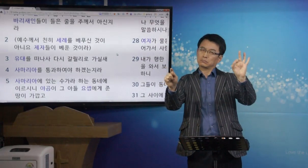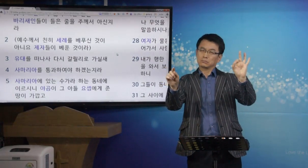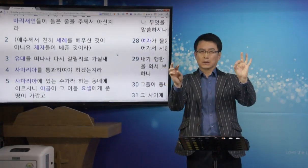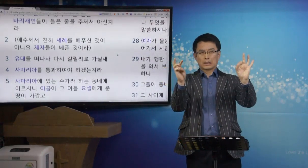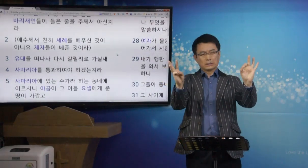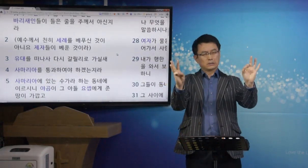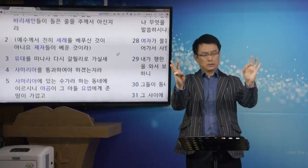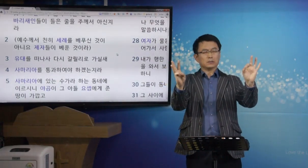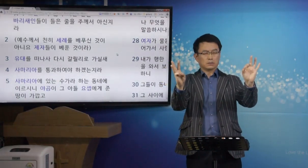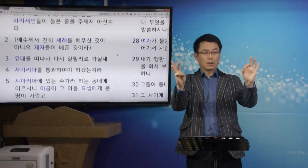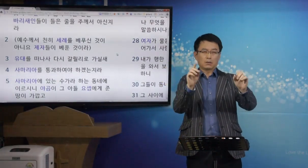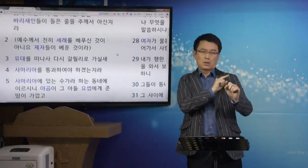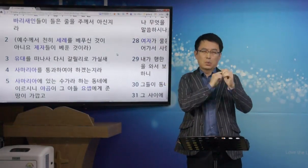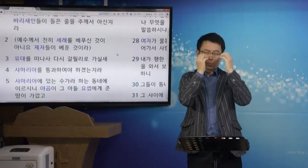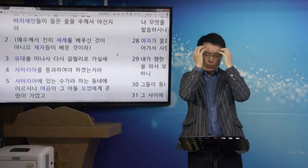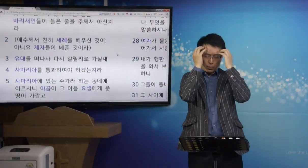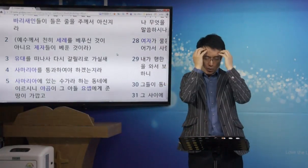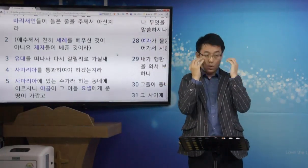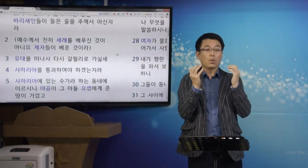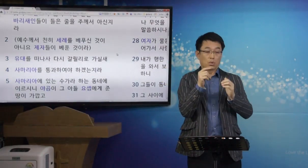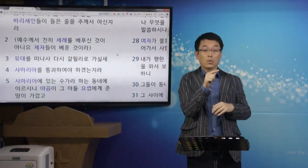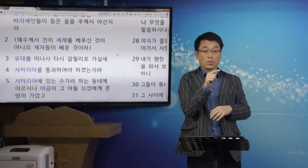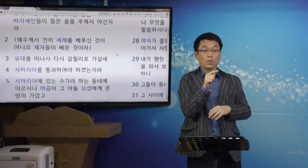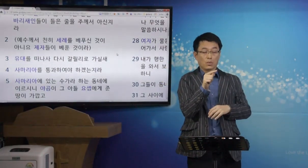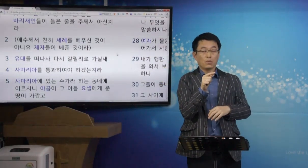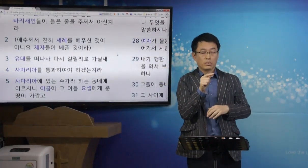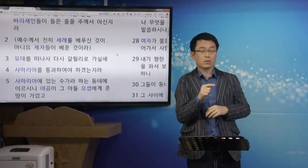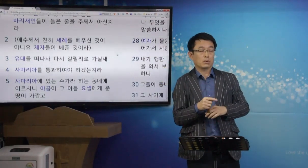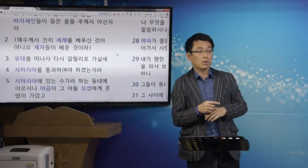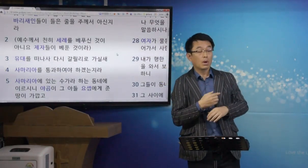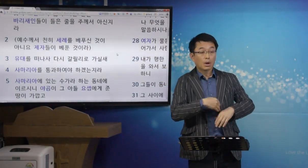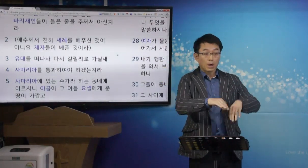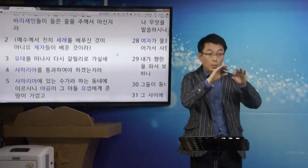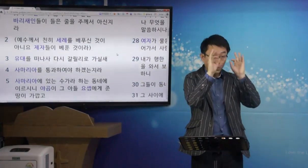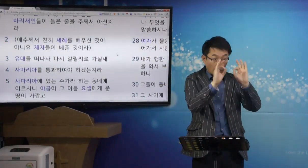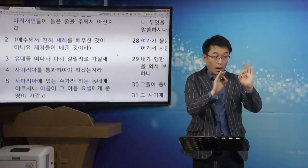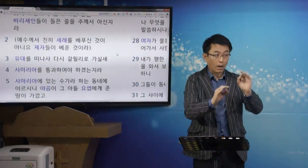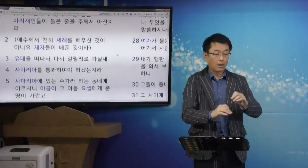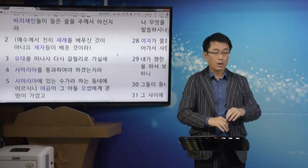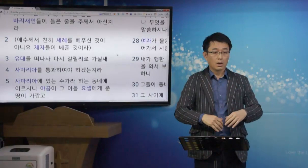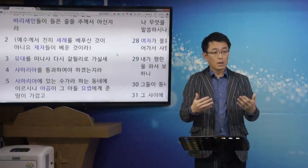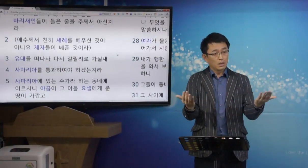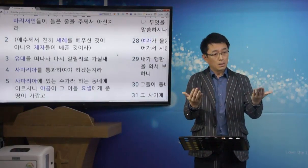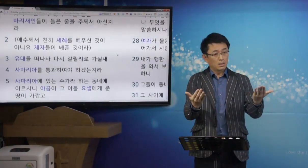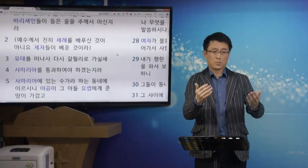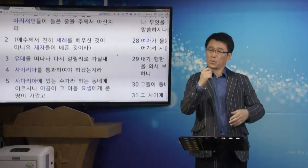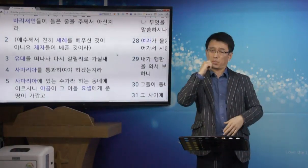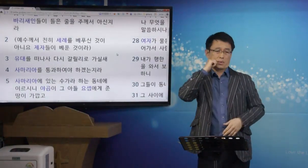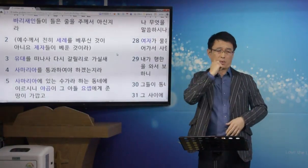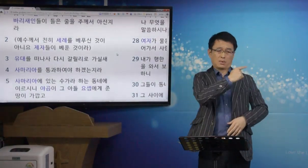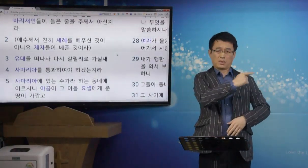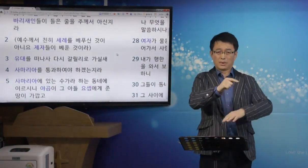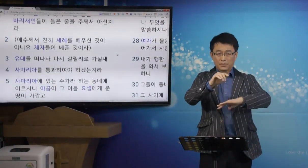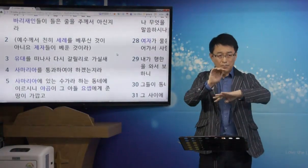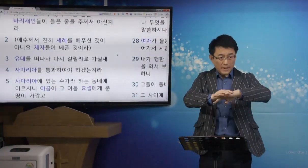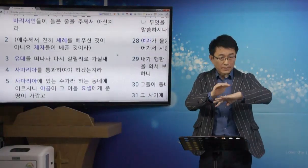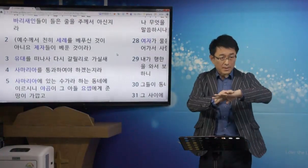10시부터 3시까지 정말 덥습니다. 그 나라에 가보면 일하지 못합니다. 그